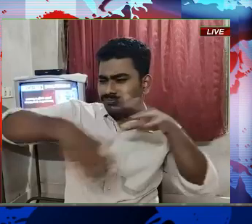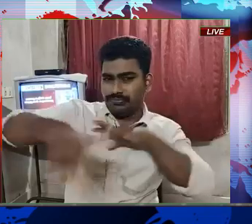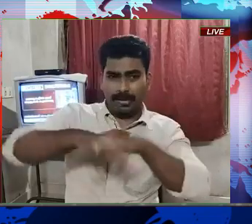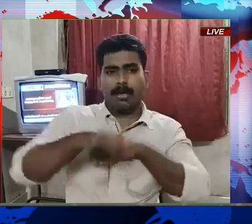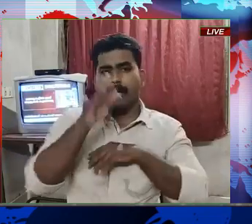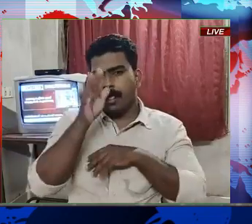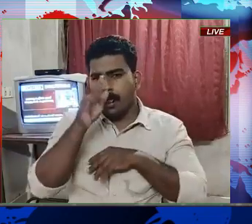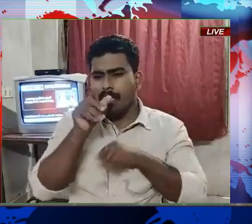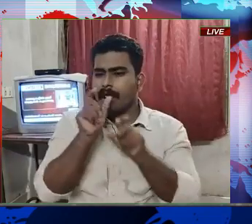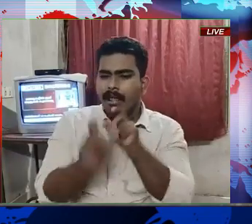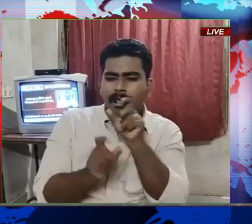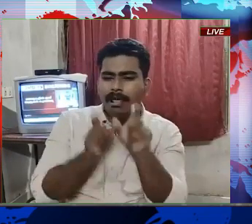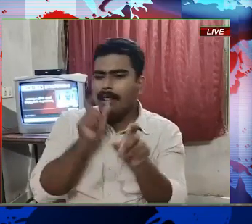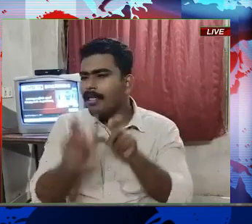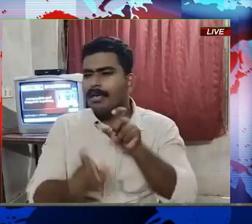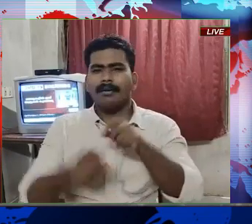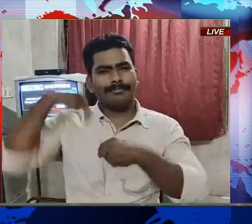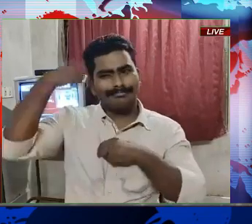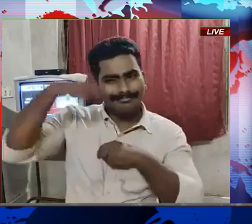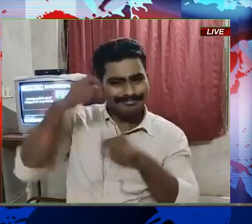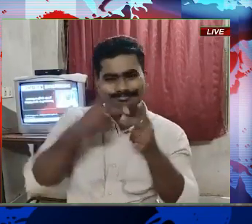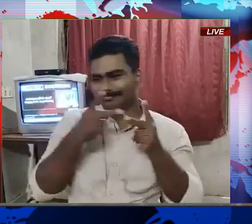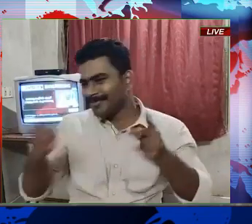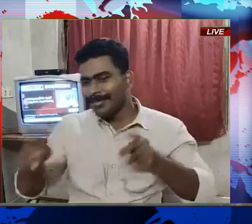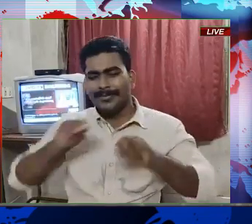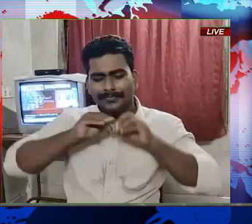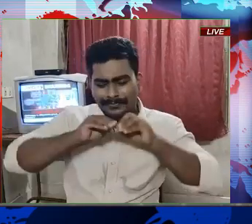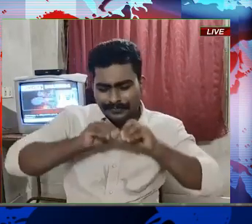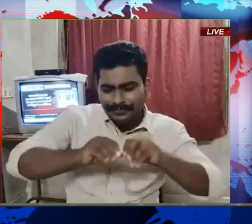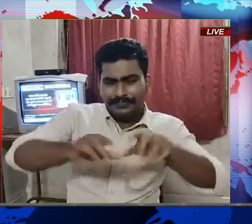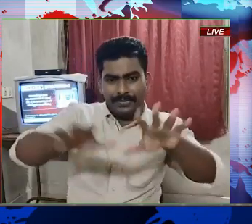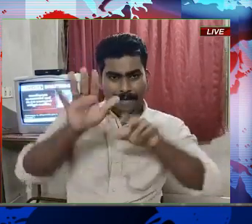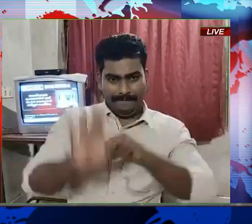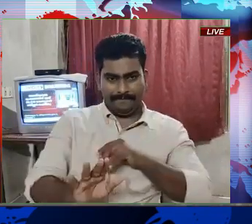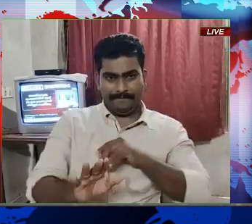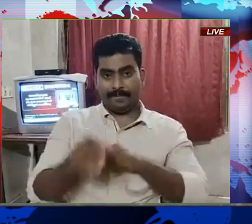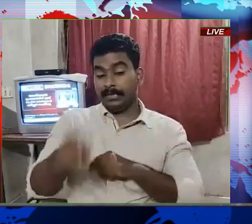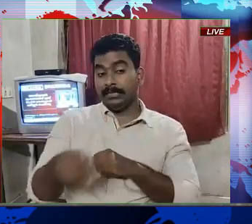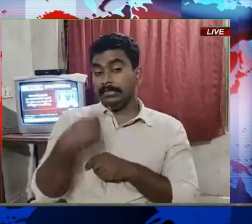ആത്മഹത്യ ചെയ്തു എന്നൊരു വാർത്ത നാം കണ്ടു.